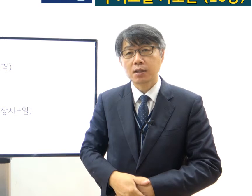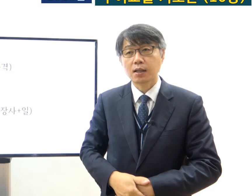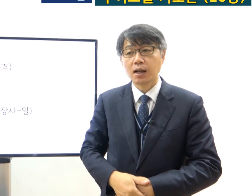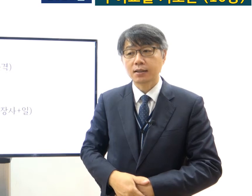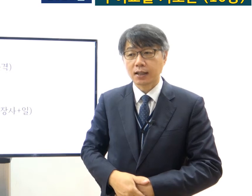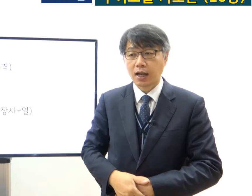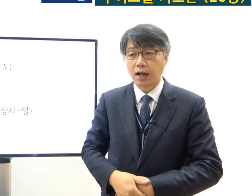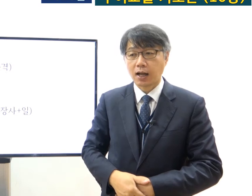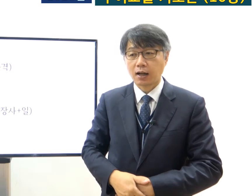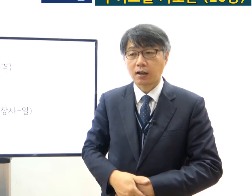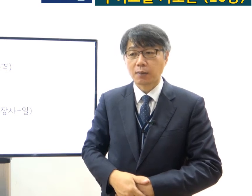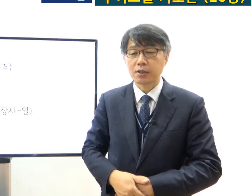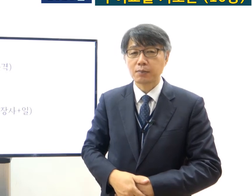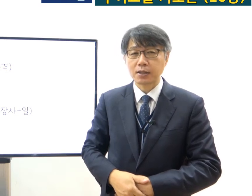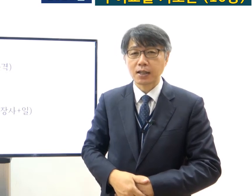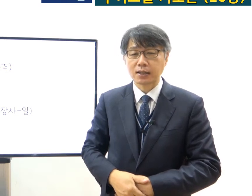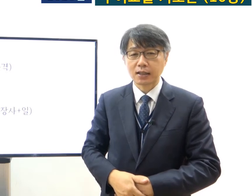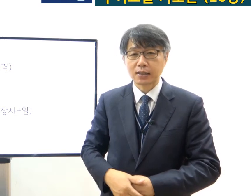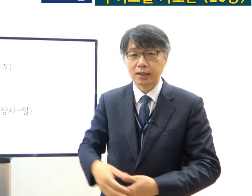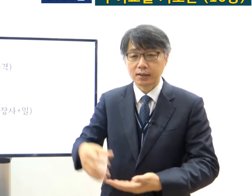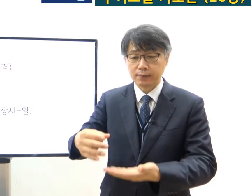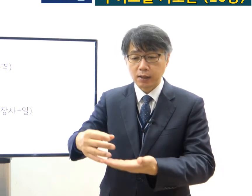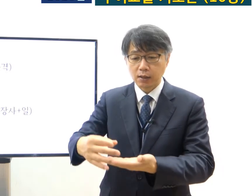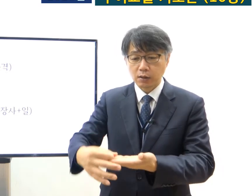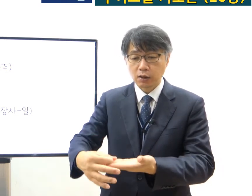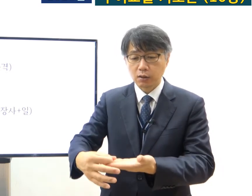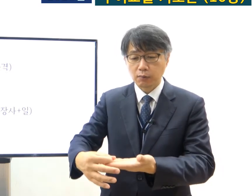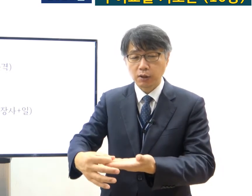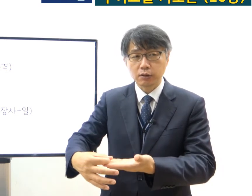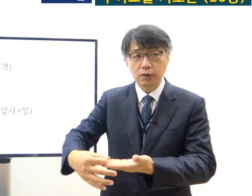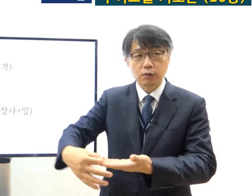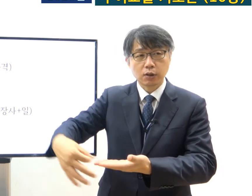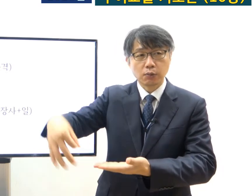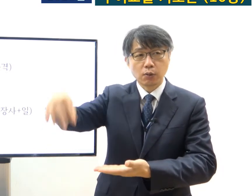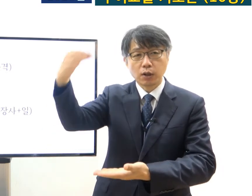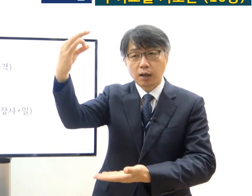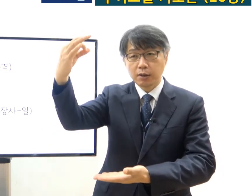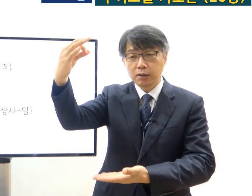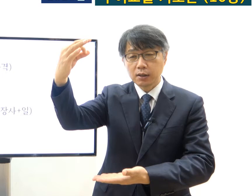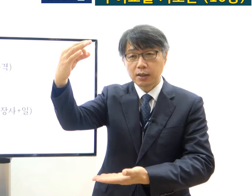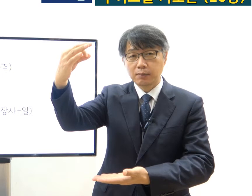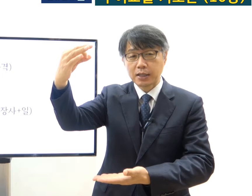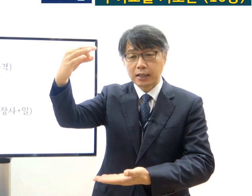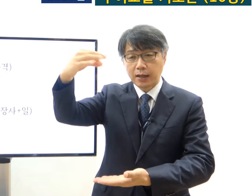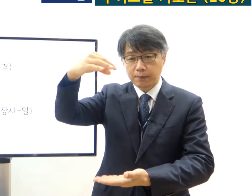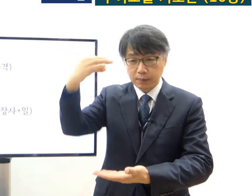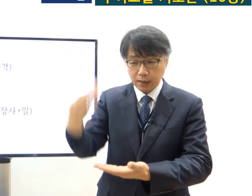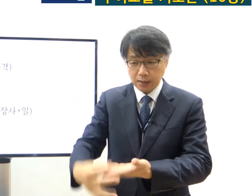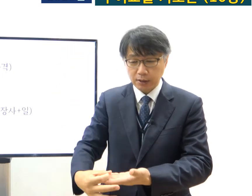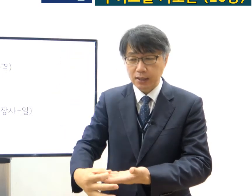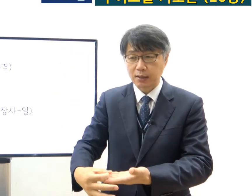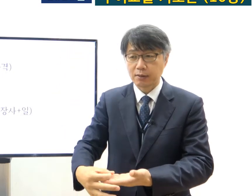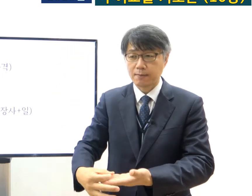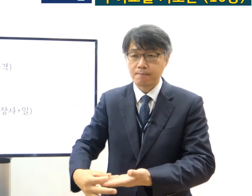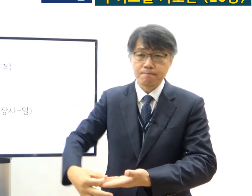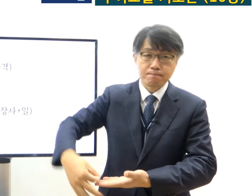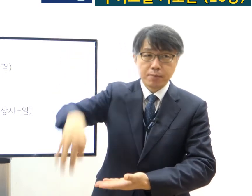비싸다, 싸다. 값이 비싸다, 싸다 할 때는 여기에서 보면 이렇게 위로 올라가면 비싸다. 내리면 싸답니다.